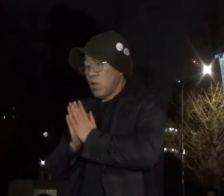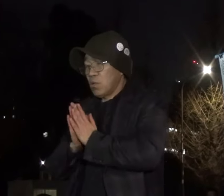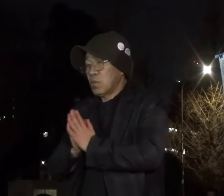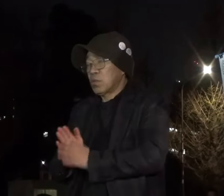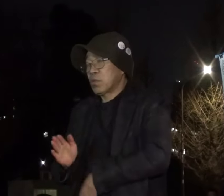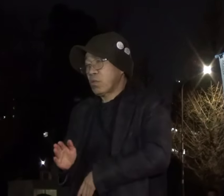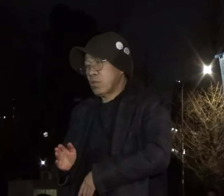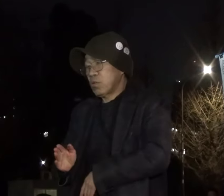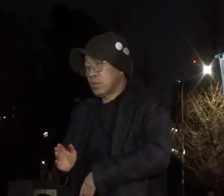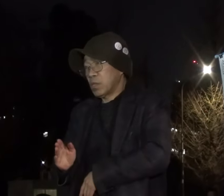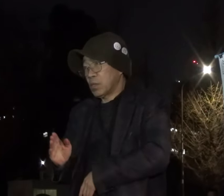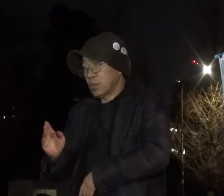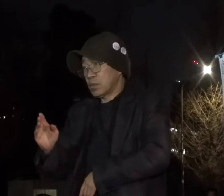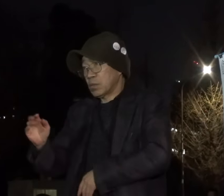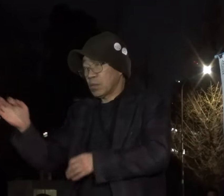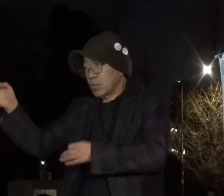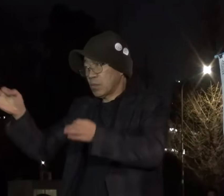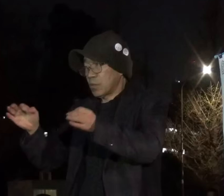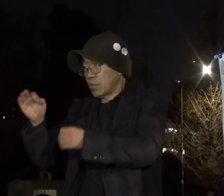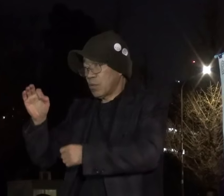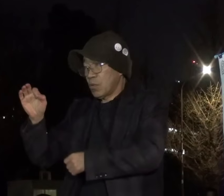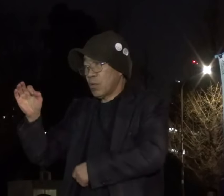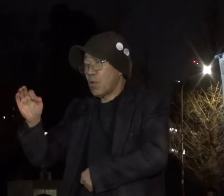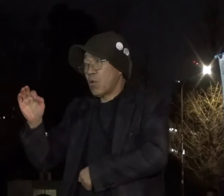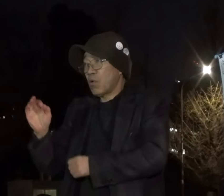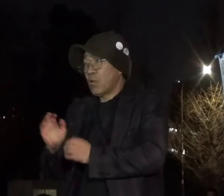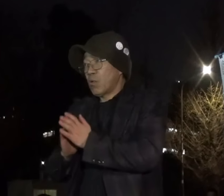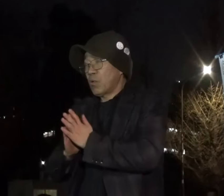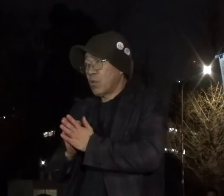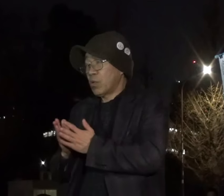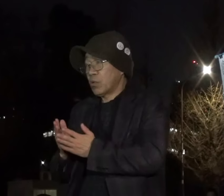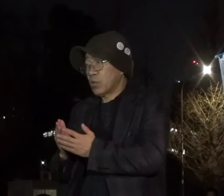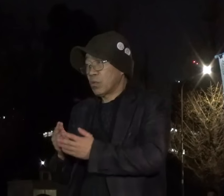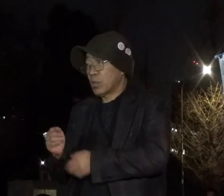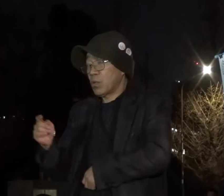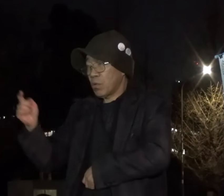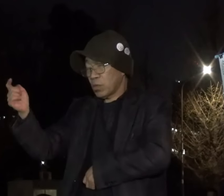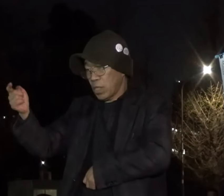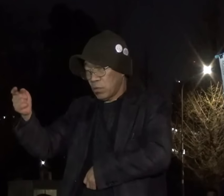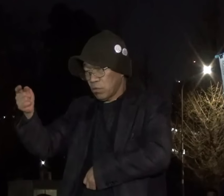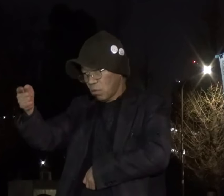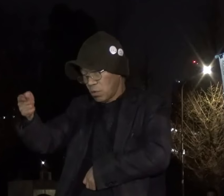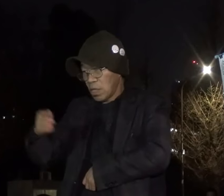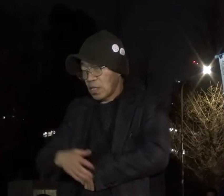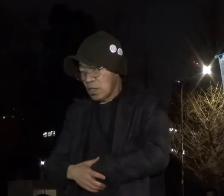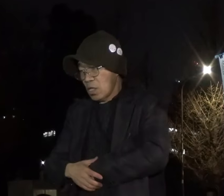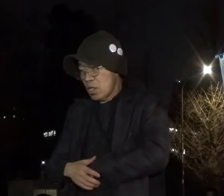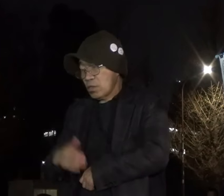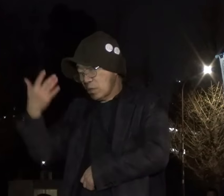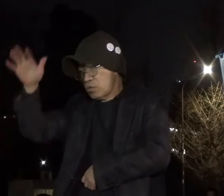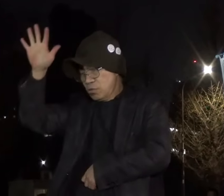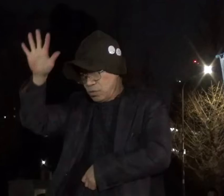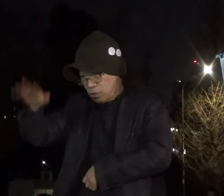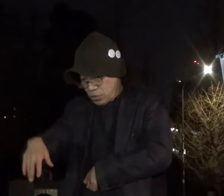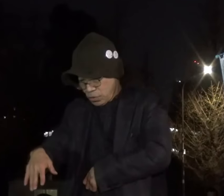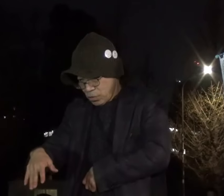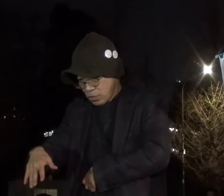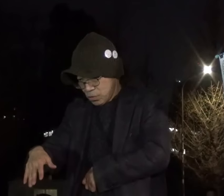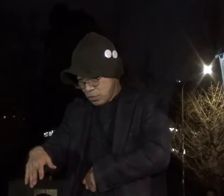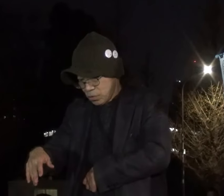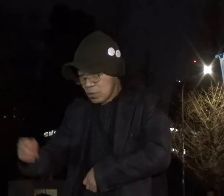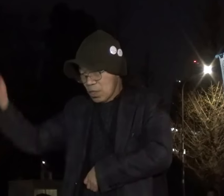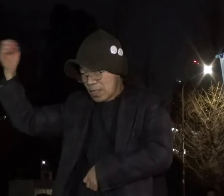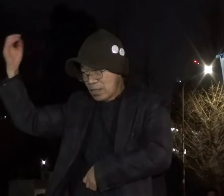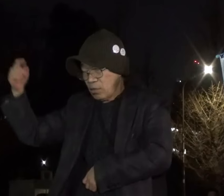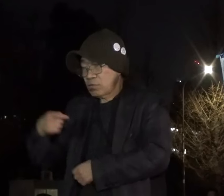うも先週からですね、九州電力の支社、有楽町にありますが、そこの前にも行くようにしてるん